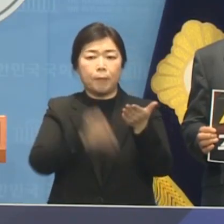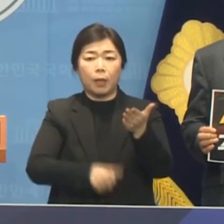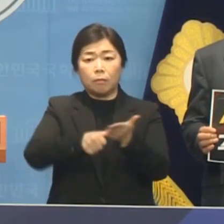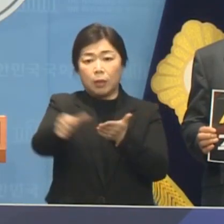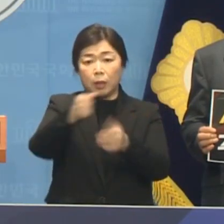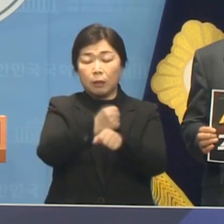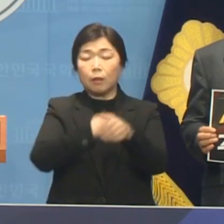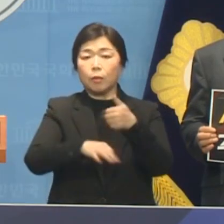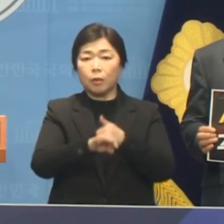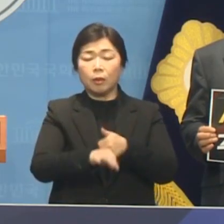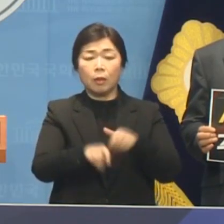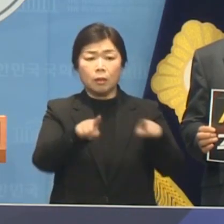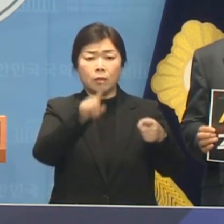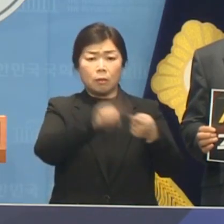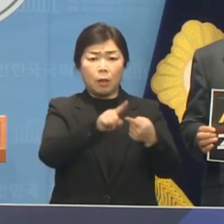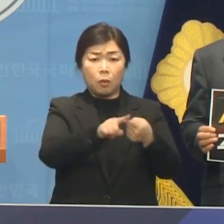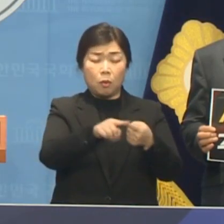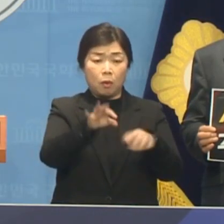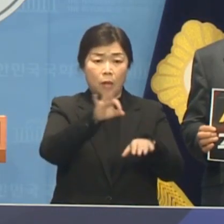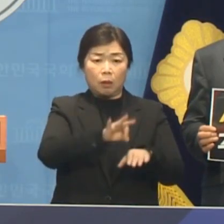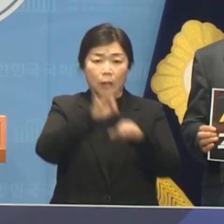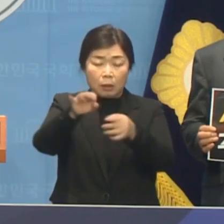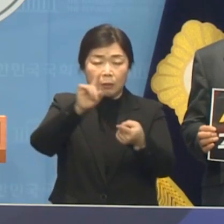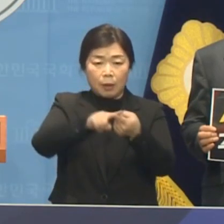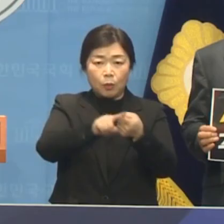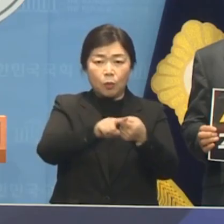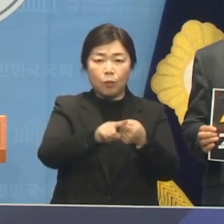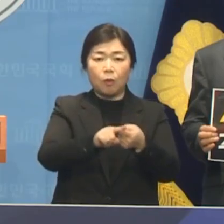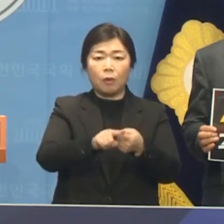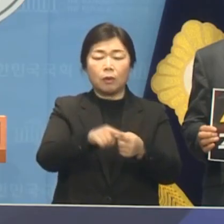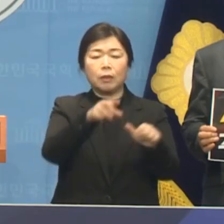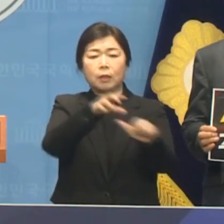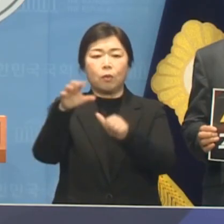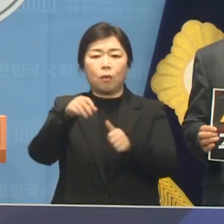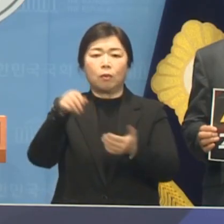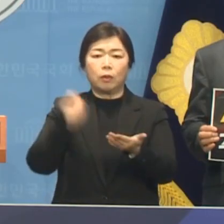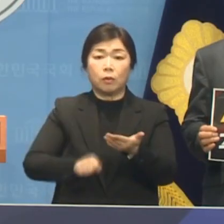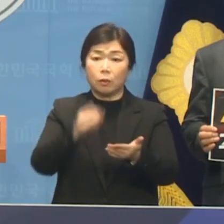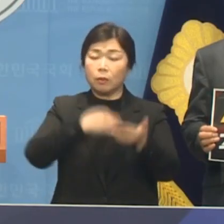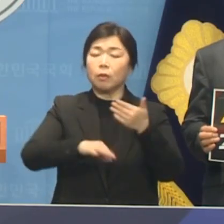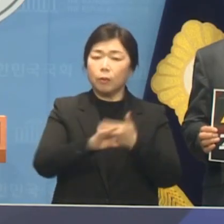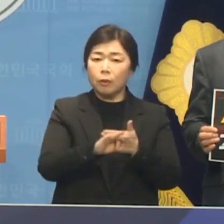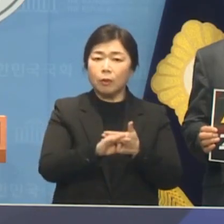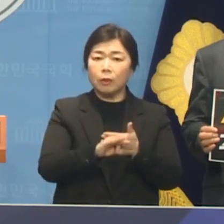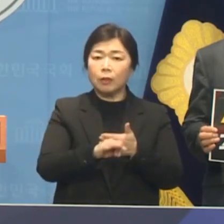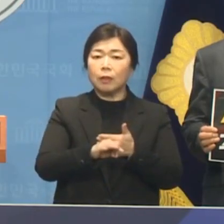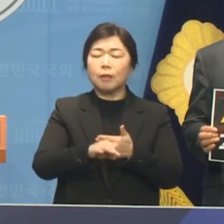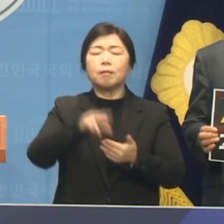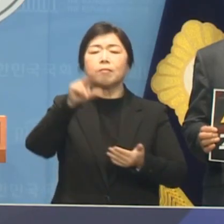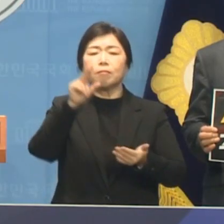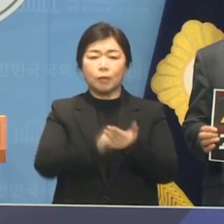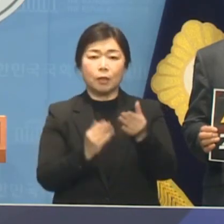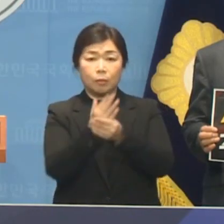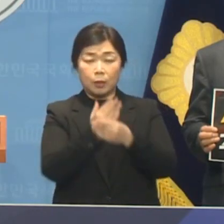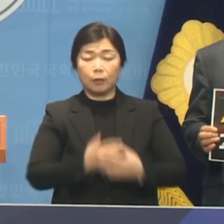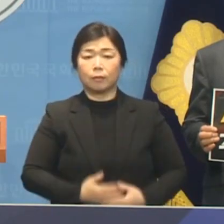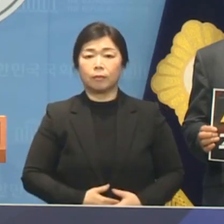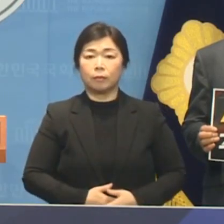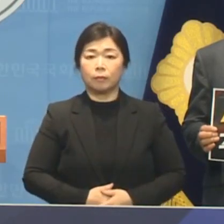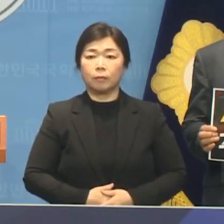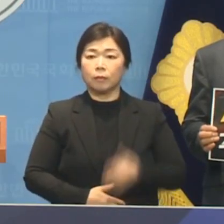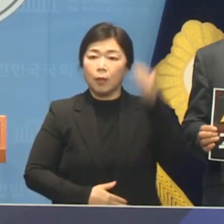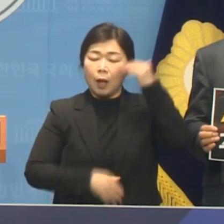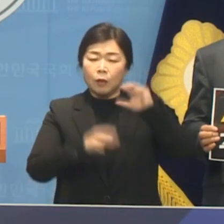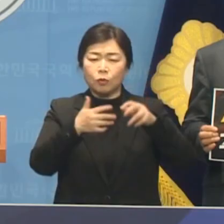저항은 혁명으로 이어질 것입니다. 대한민국의 발전과 안정을 위하여 그리고 대한민국의 100년 대계를